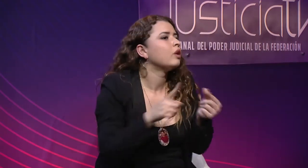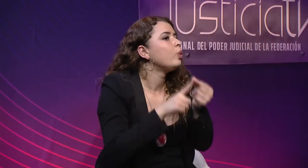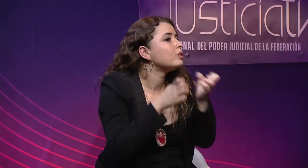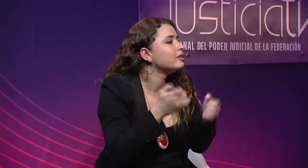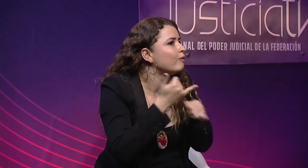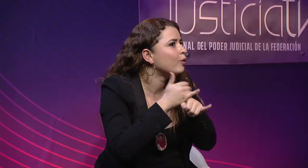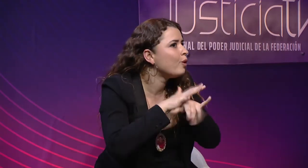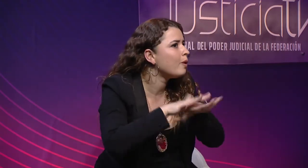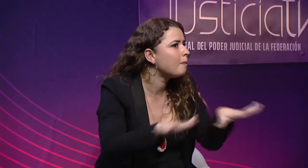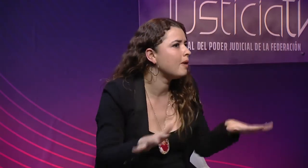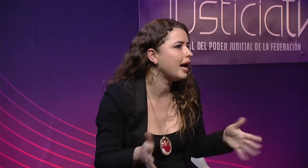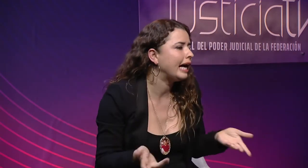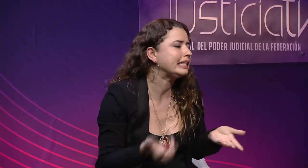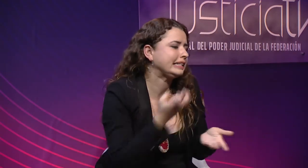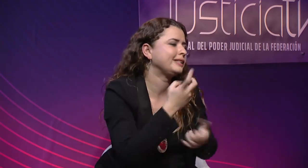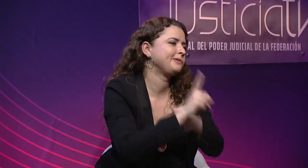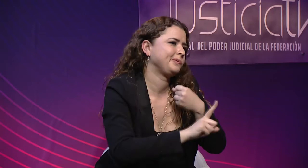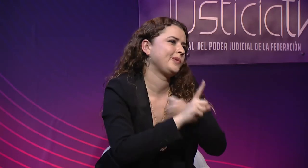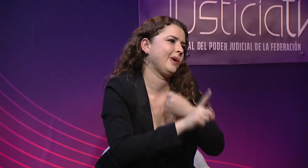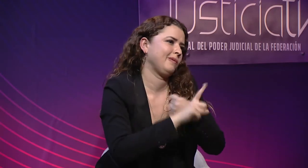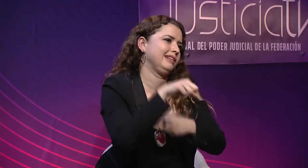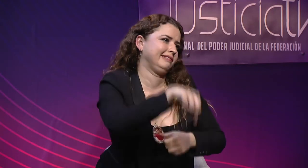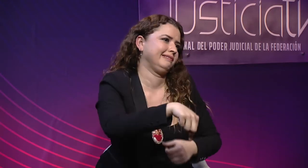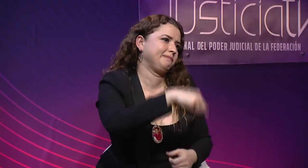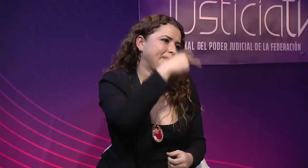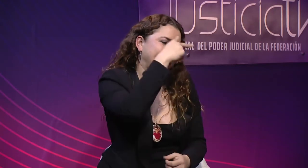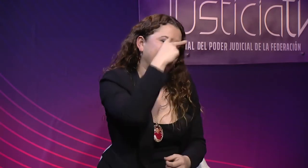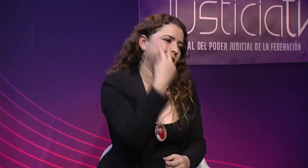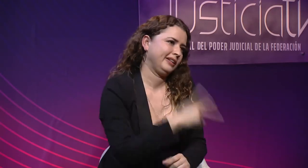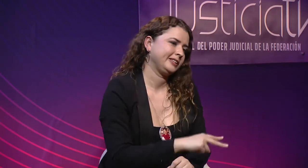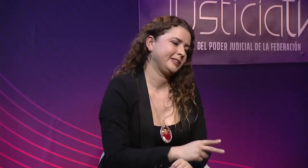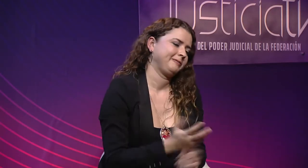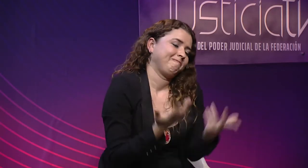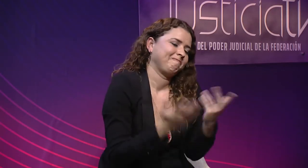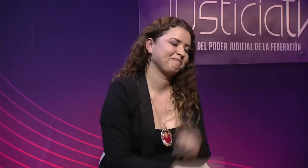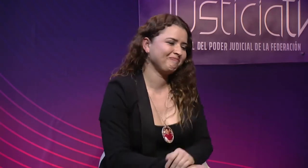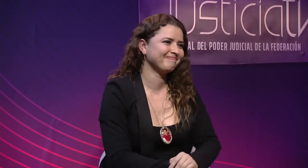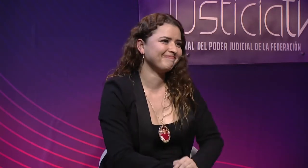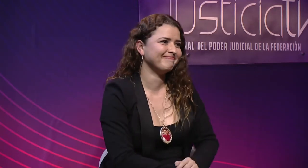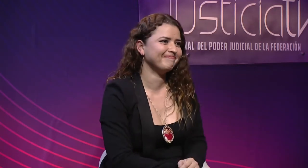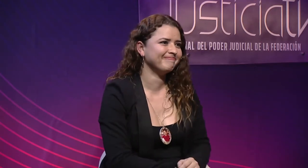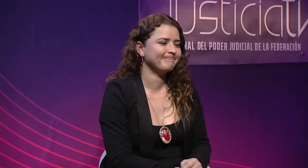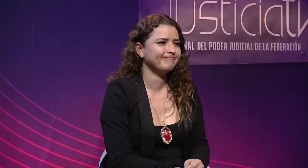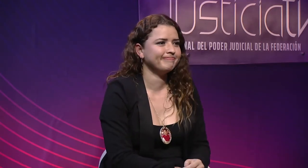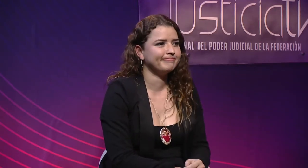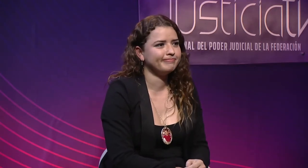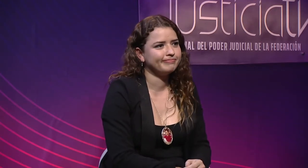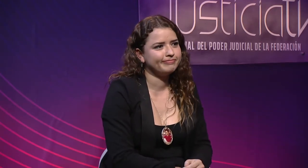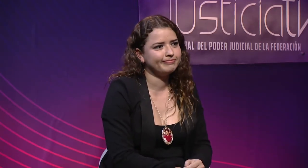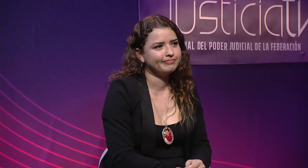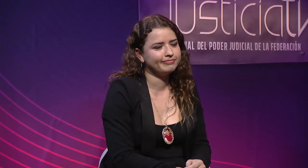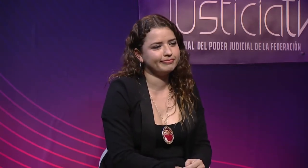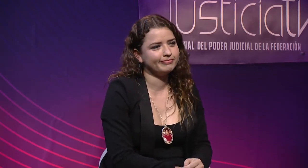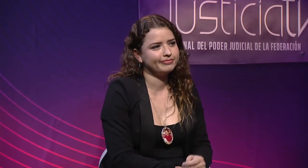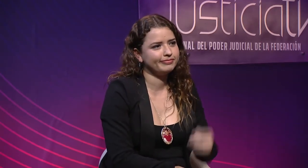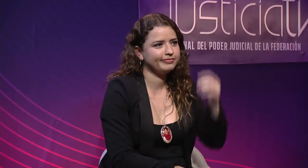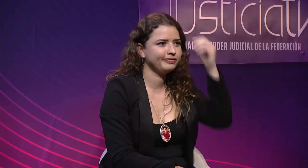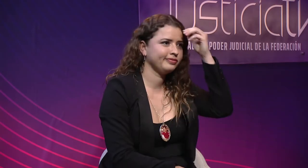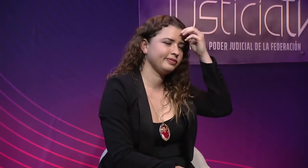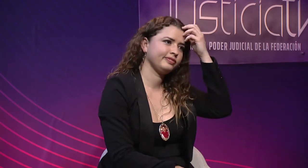Y siempre estamos como perdidos en el espacio si no hay esta información accesible para nosotros. Ese es realmente el problema en México. Claro, sí,